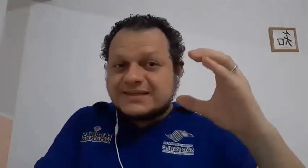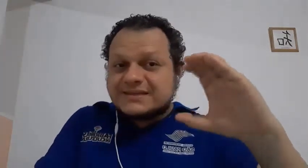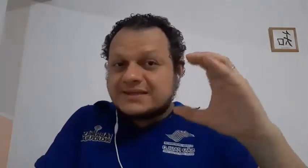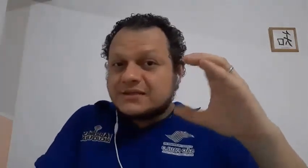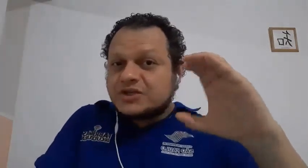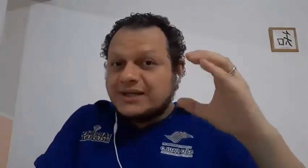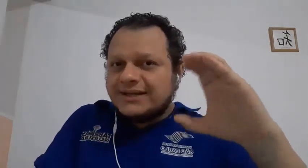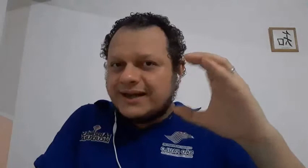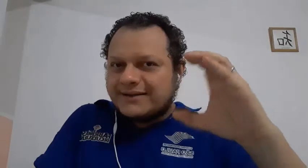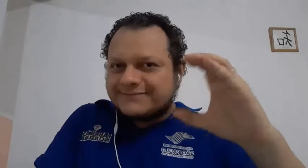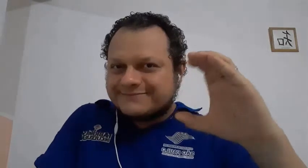Cedilha.